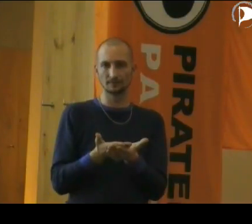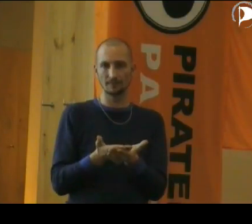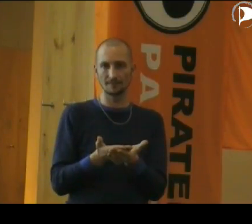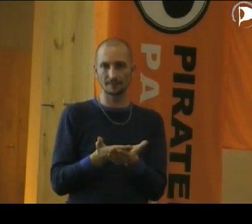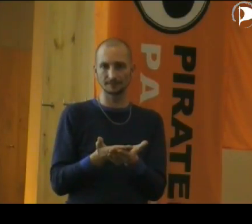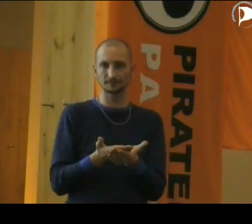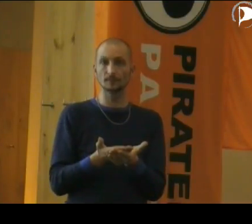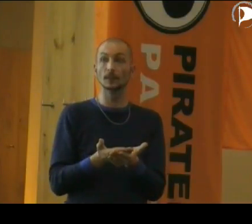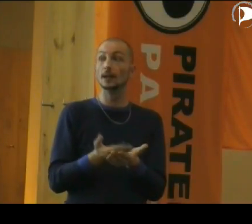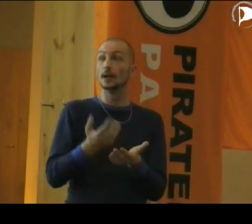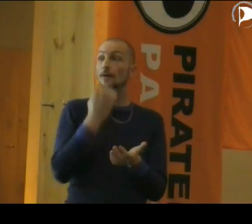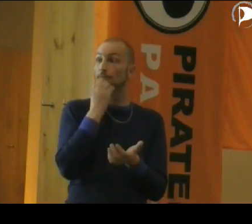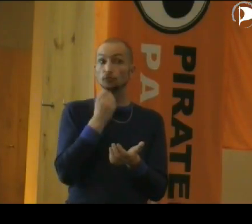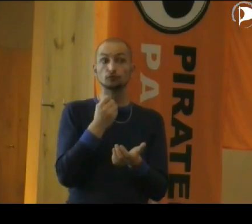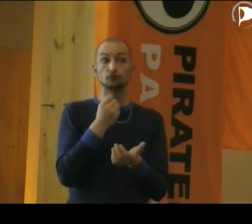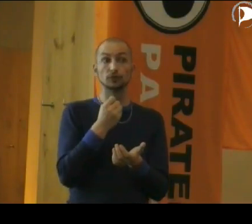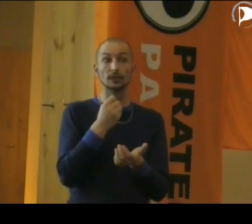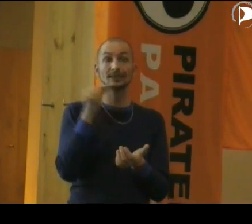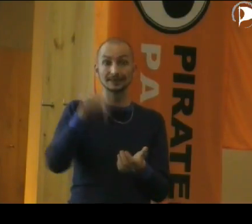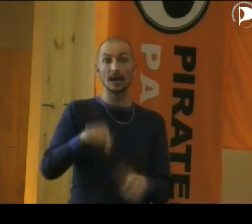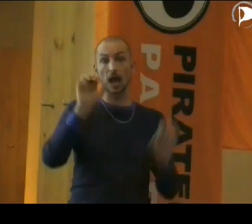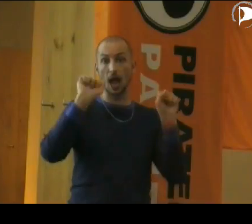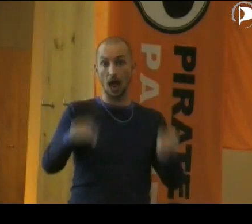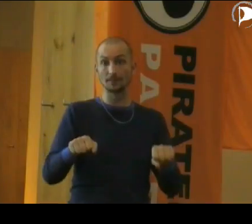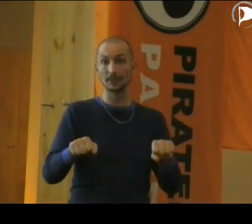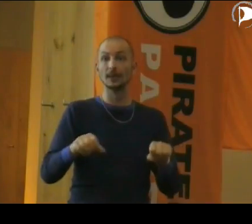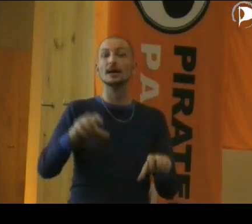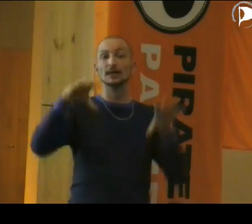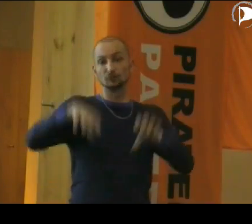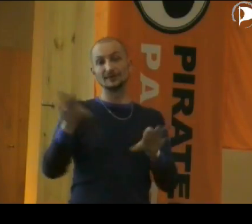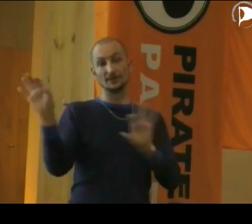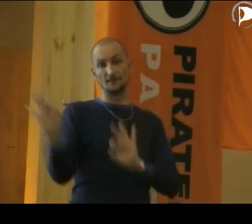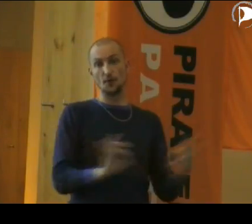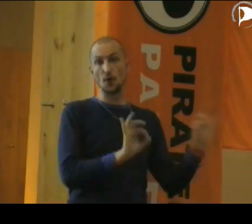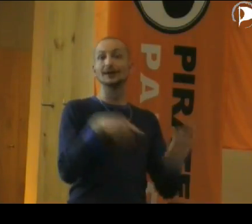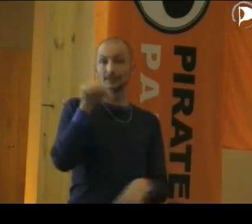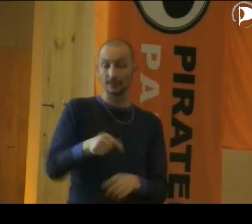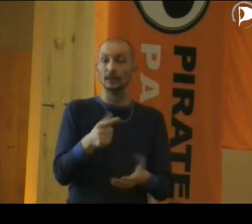möchte noch irgendjemand für das amt des politischen geschäftsführers kandidieren